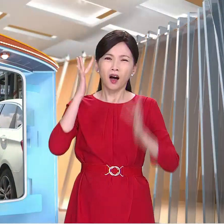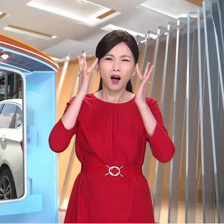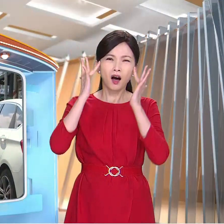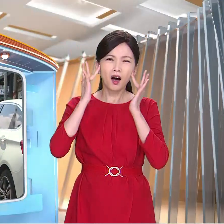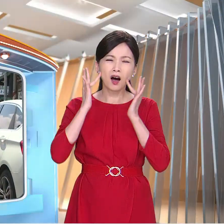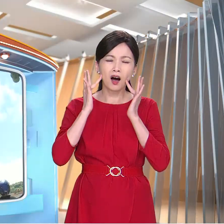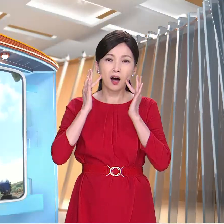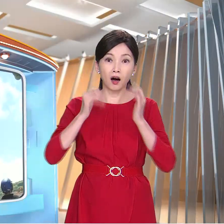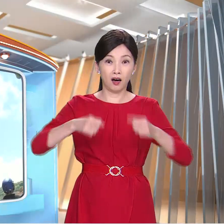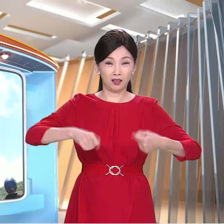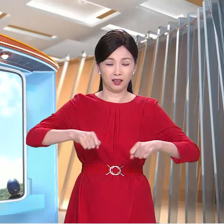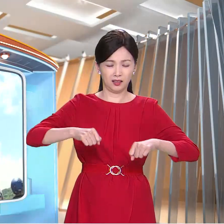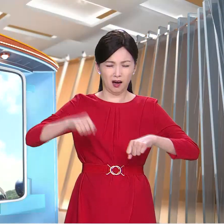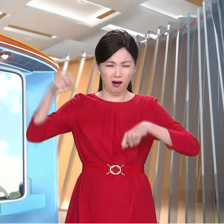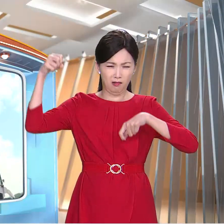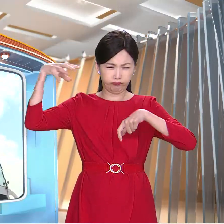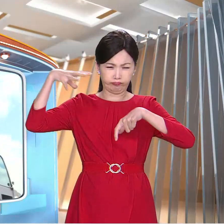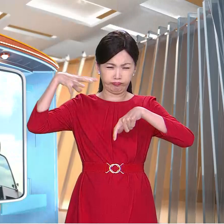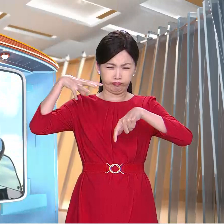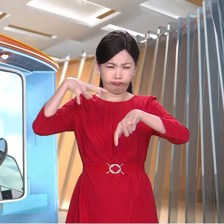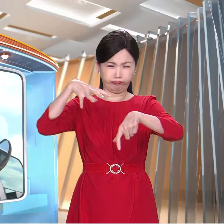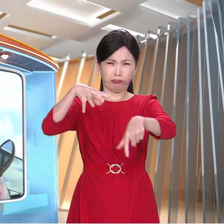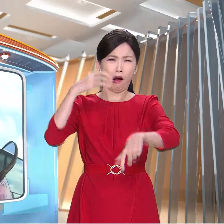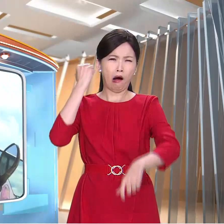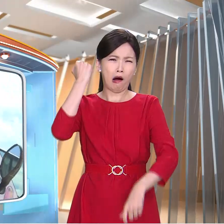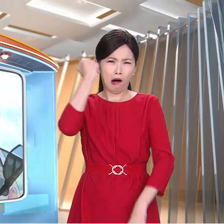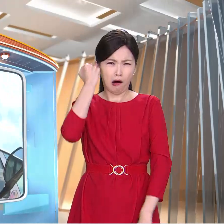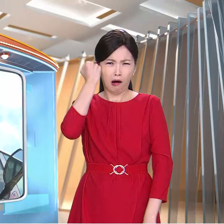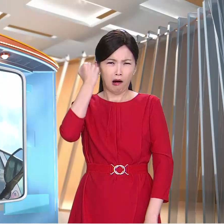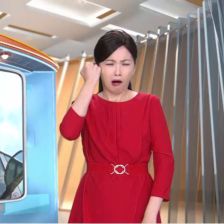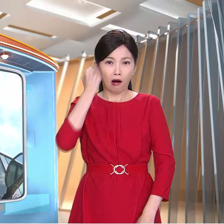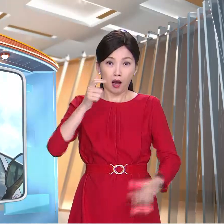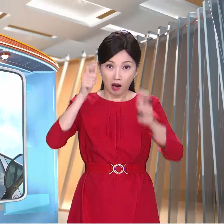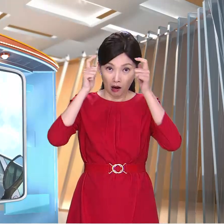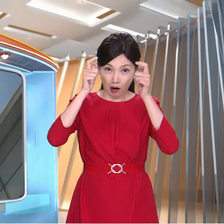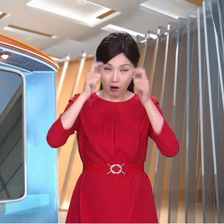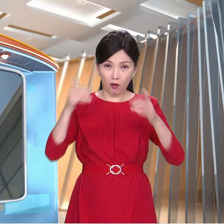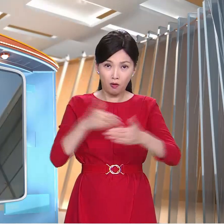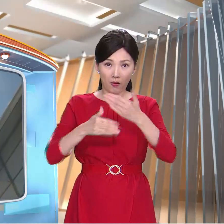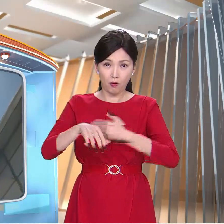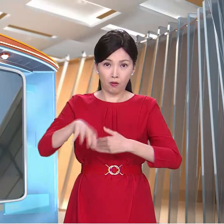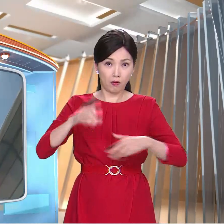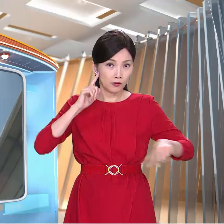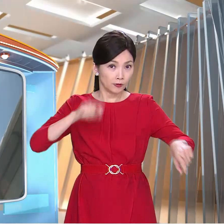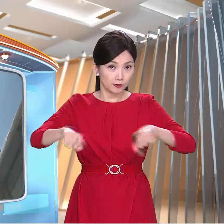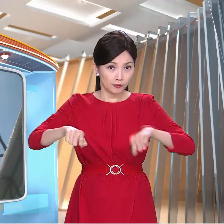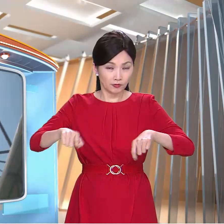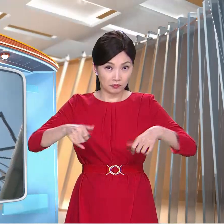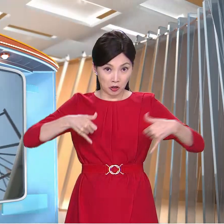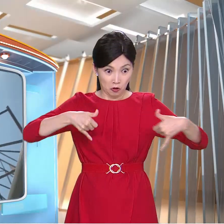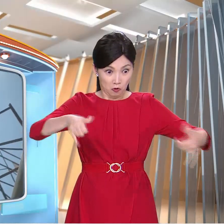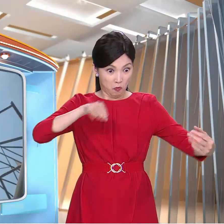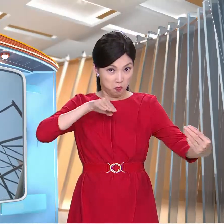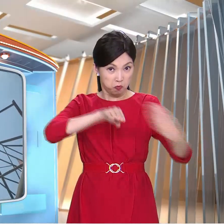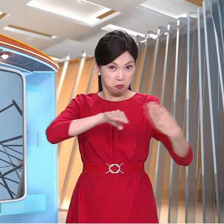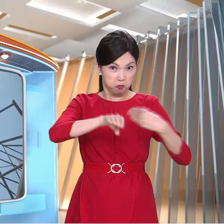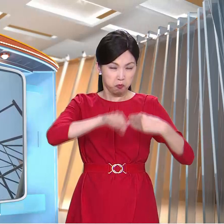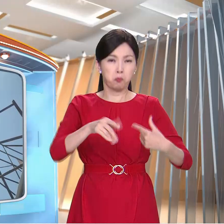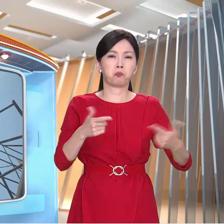大热天骑机车真的很痛苦，高雄市交通局就打算将几个